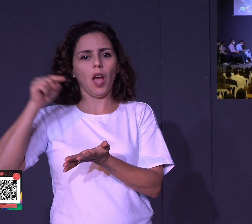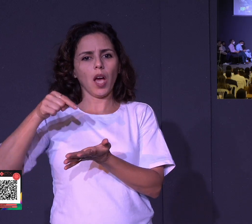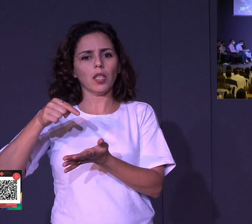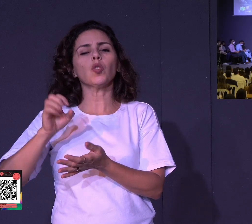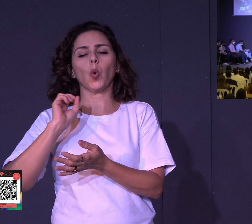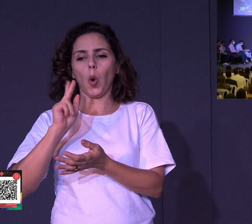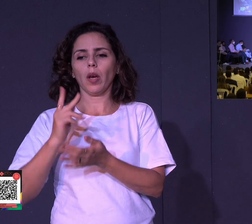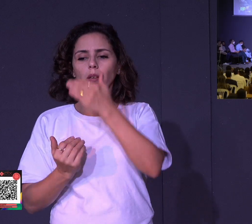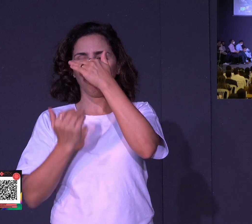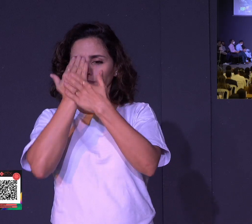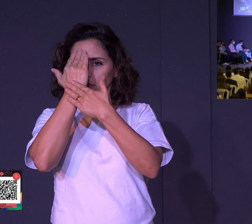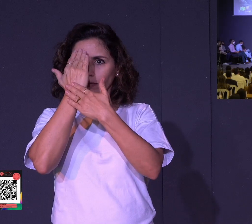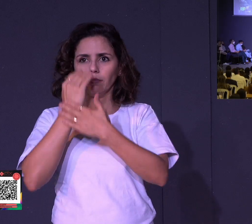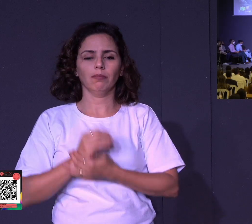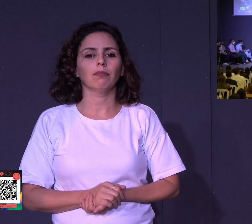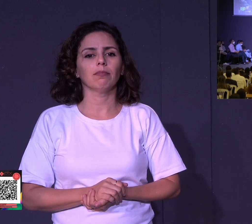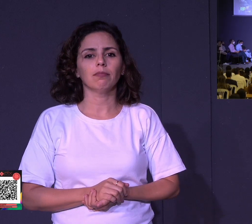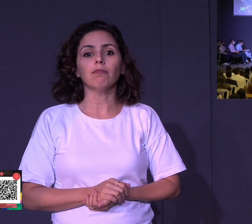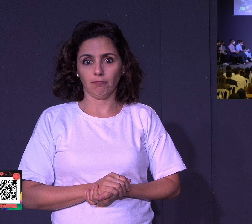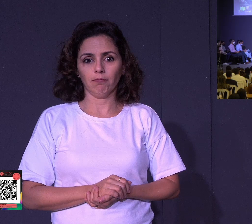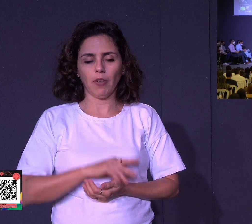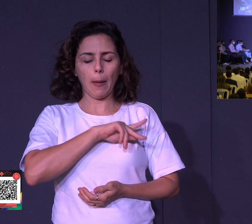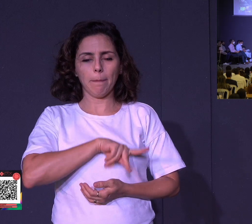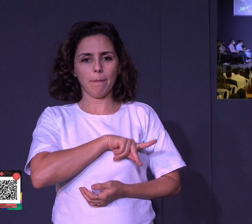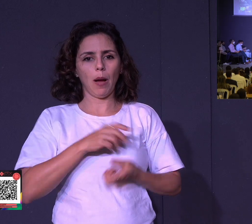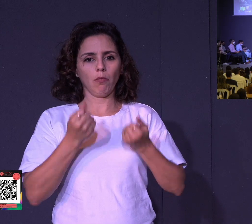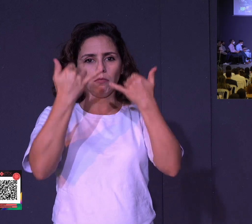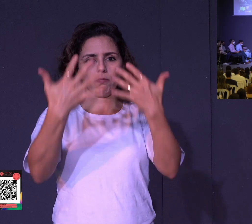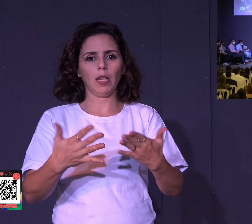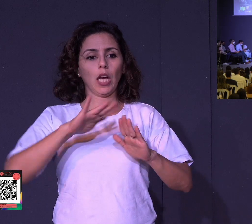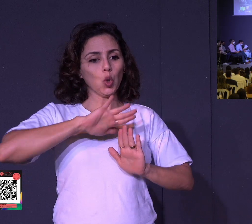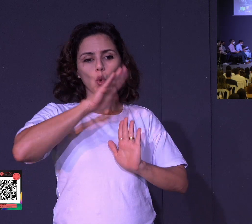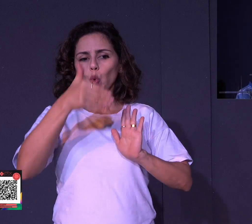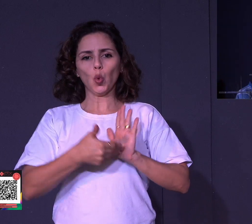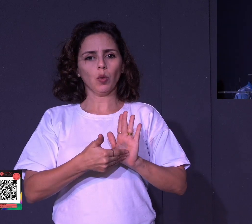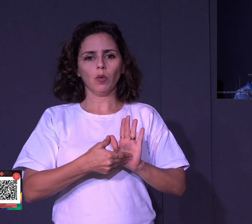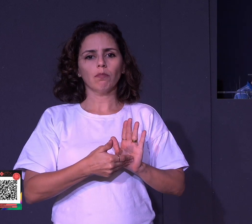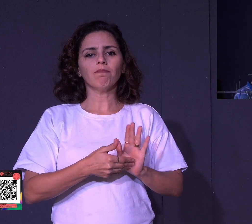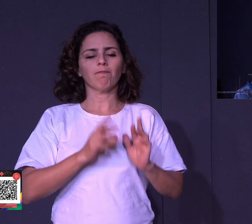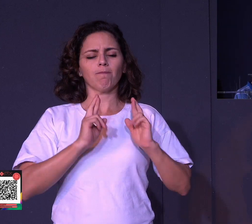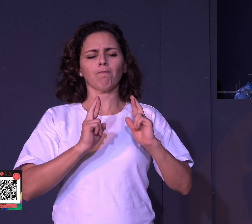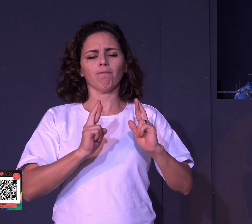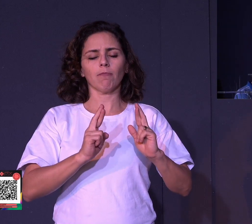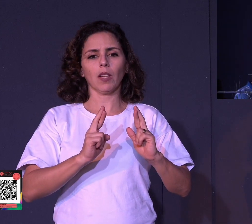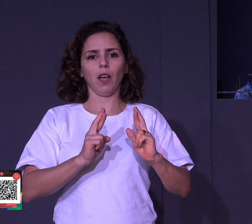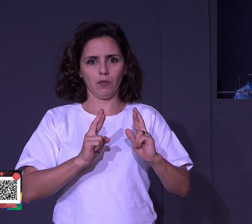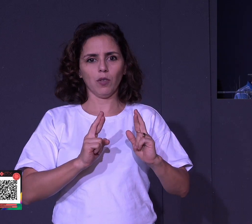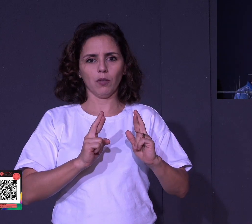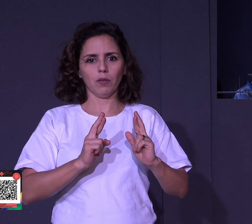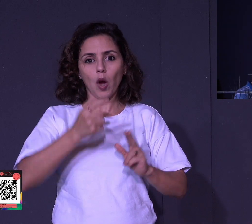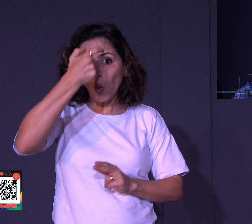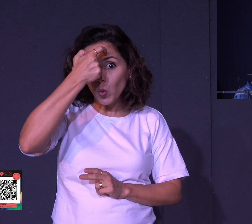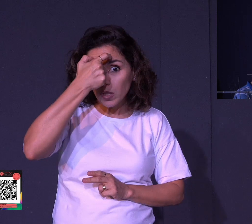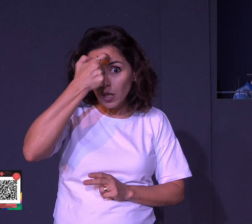estar na nossa mente. Paulo diz, tudo o que é respeitável tem a ver com uma sincera